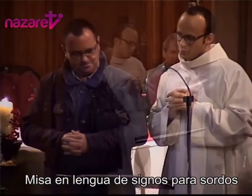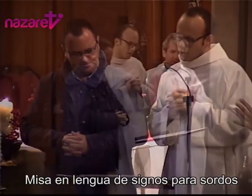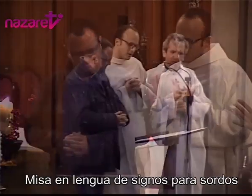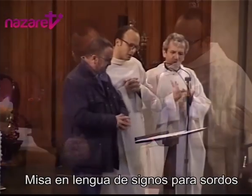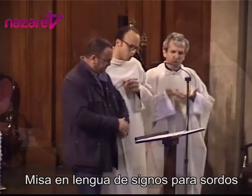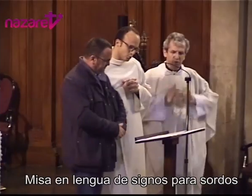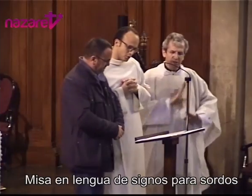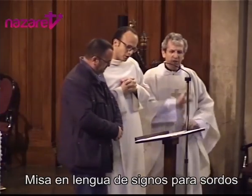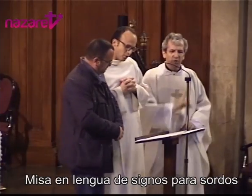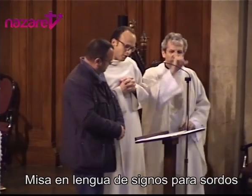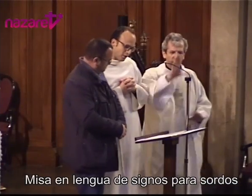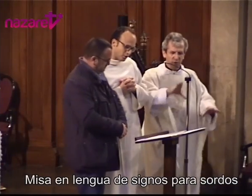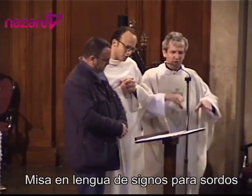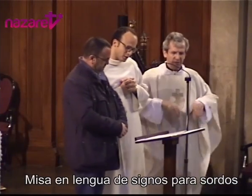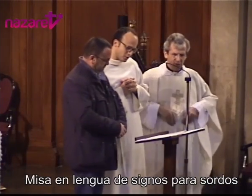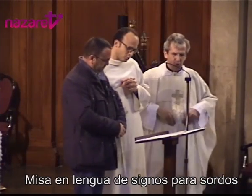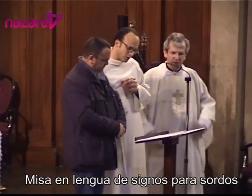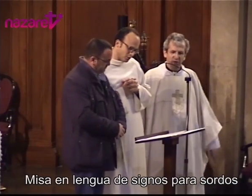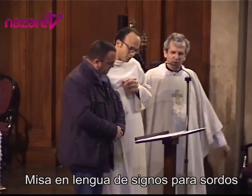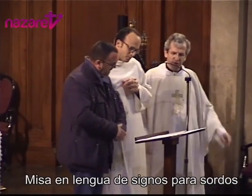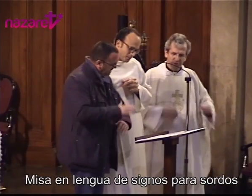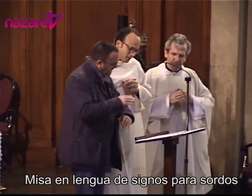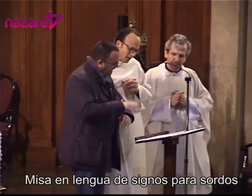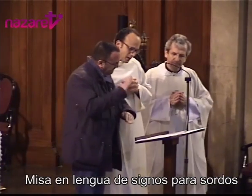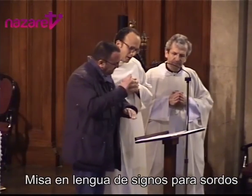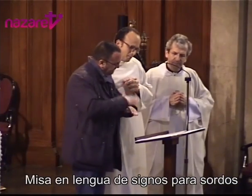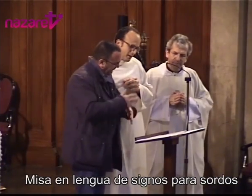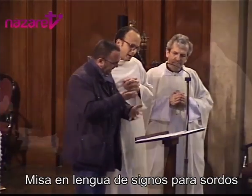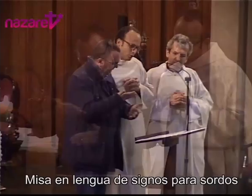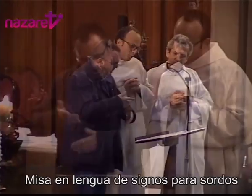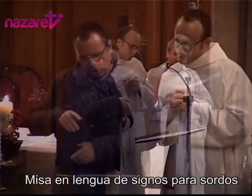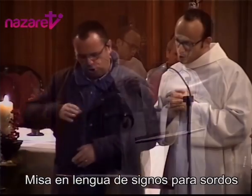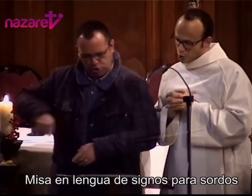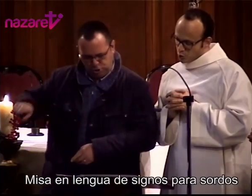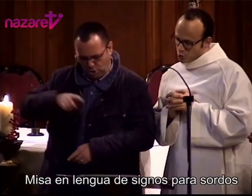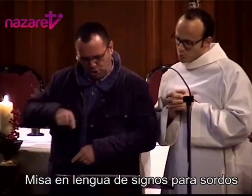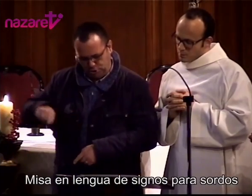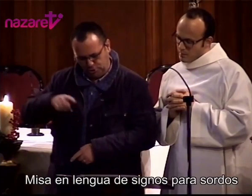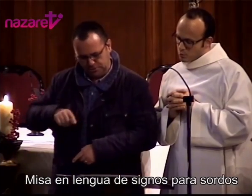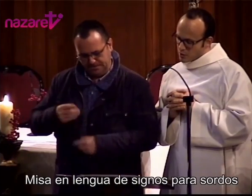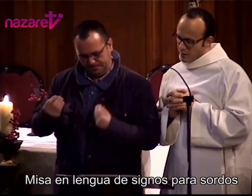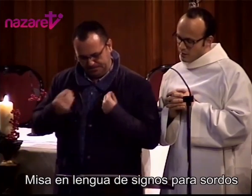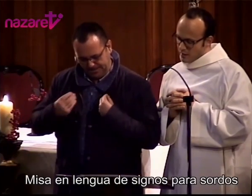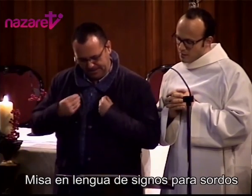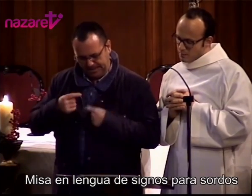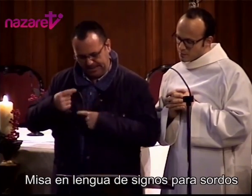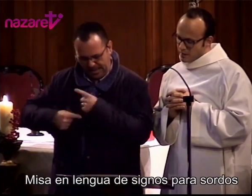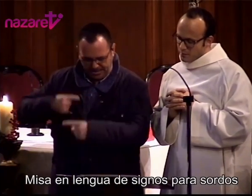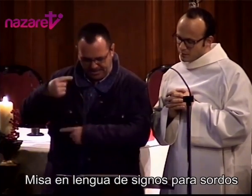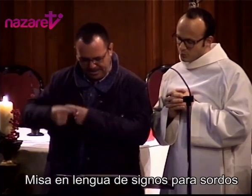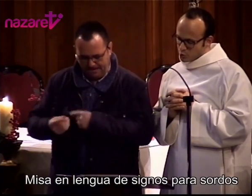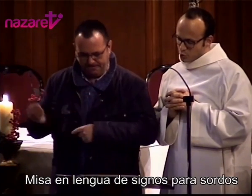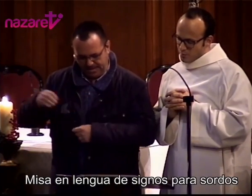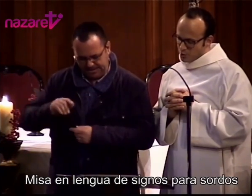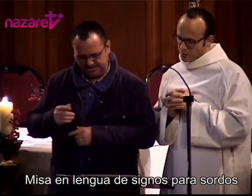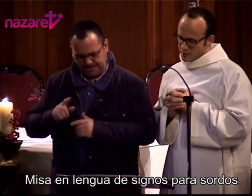Oremos. Jesús, Hijo de Dios, escúchanos. Para que todos nosotros vivamos cada día más